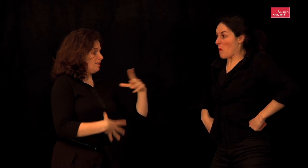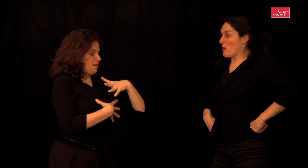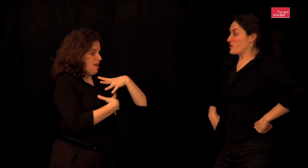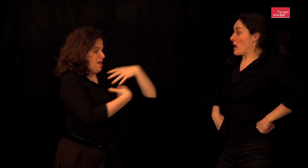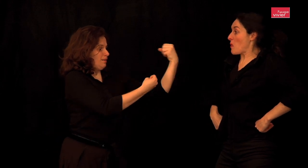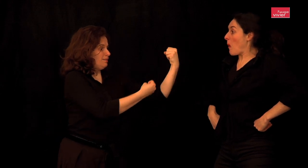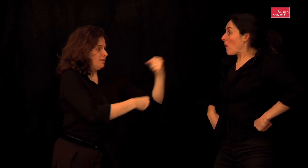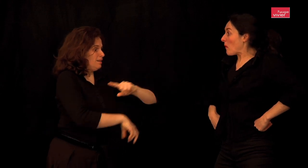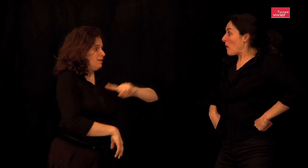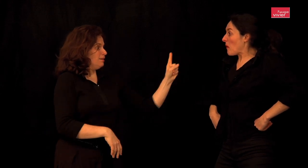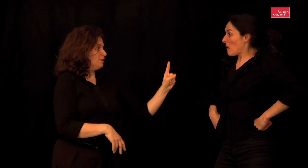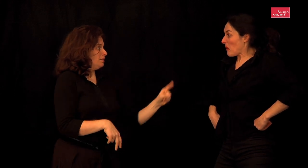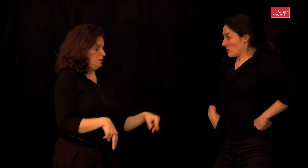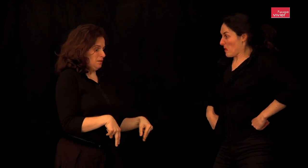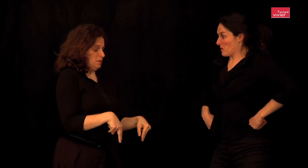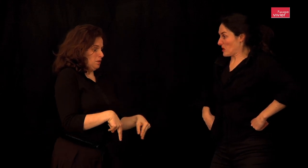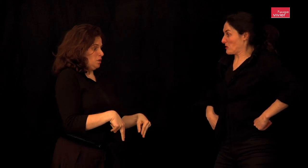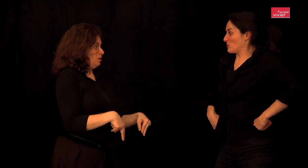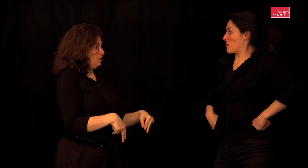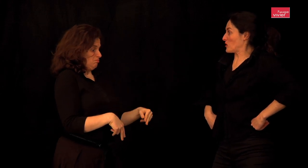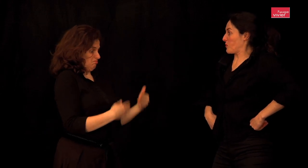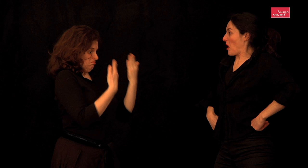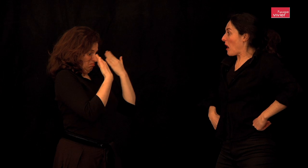Comment ça, non? Comment ça, je ne te mange pas?